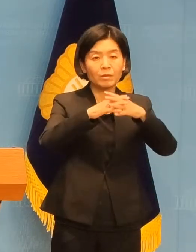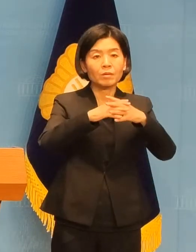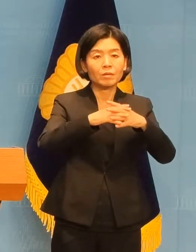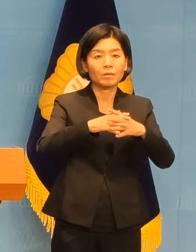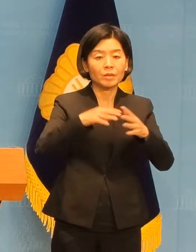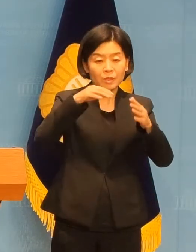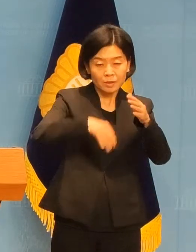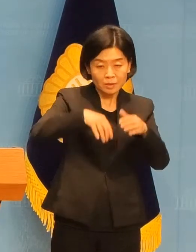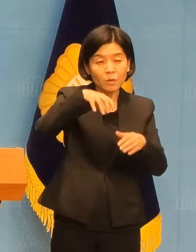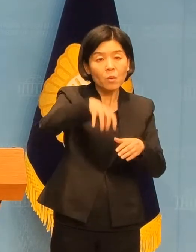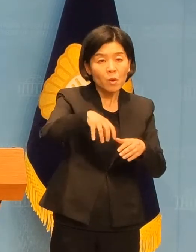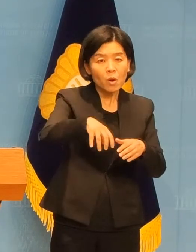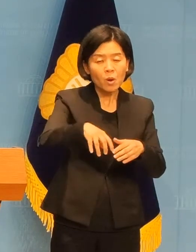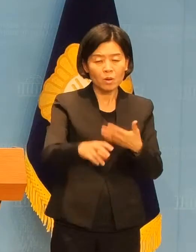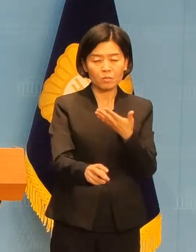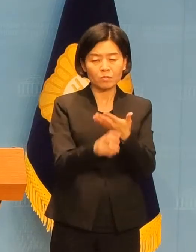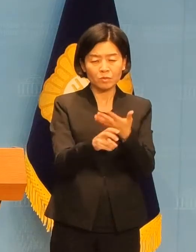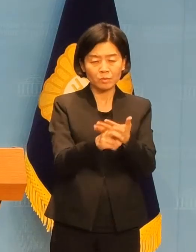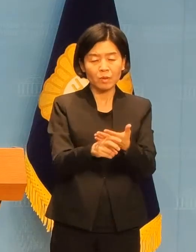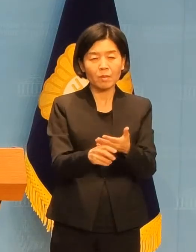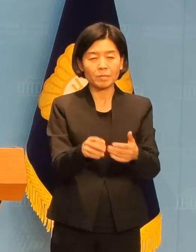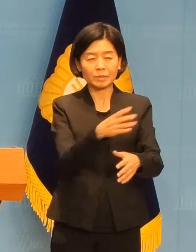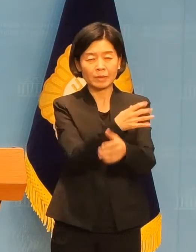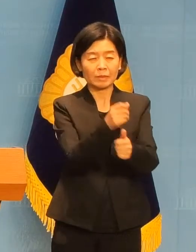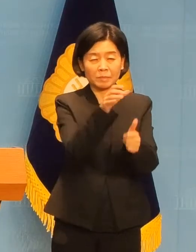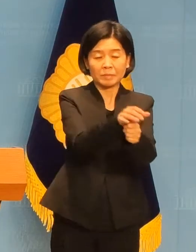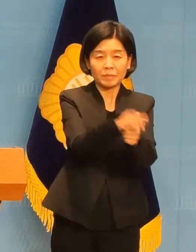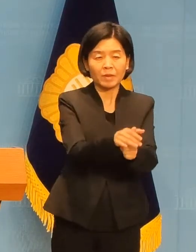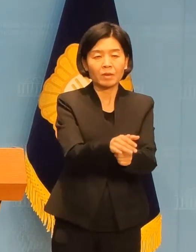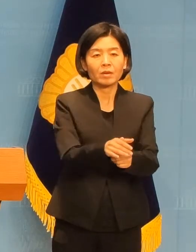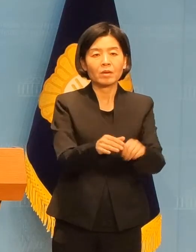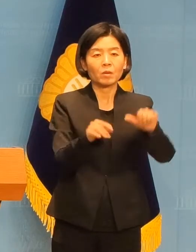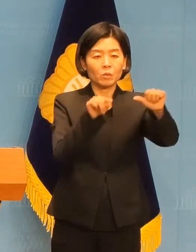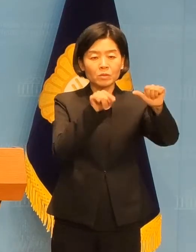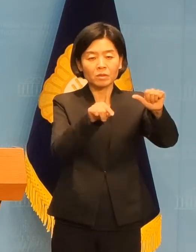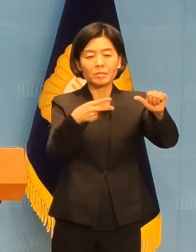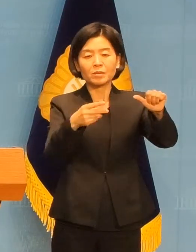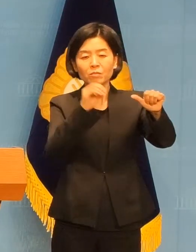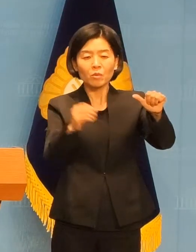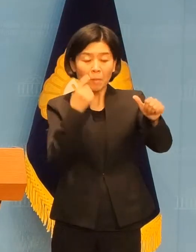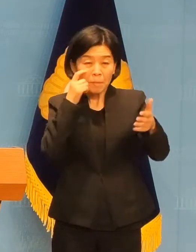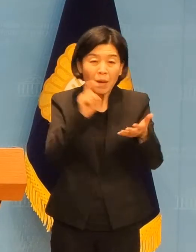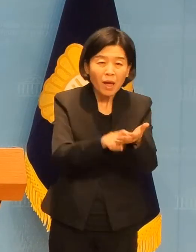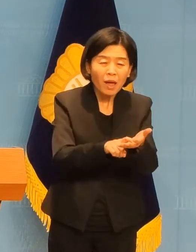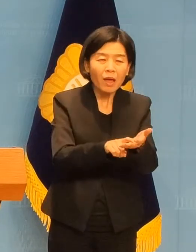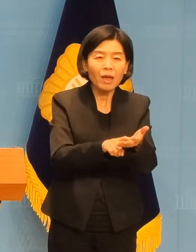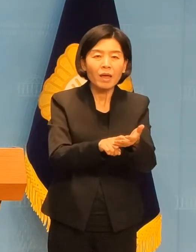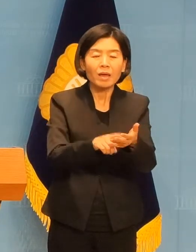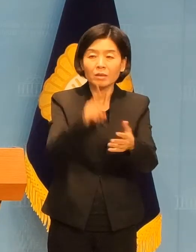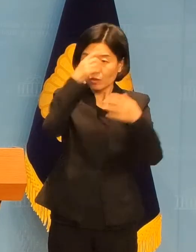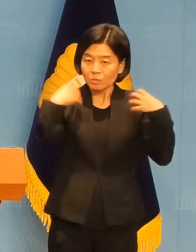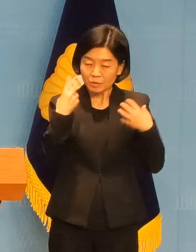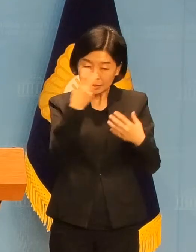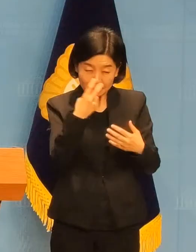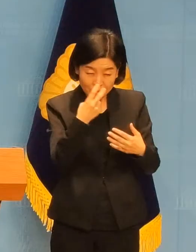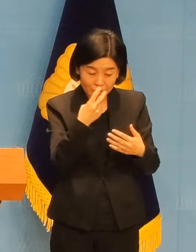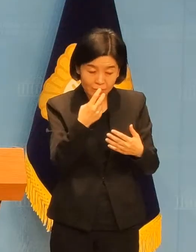하도급 5.6% 적발, 정부의 보여주기식 단속으로는 산재 막을 수